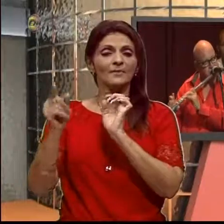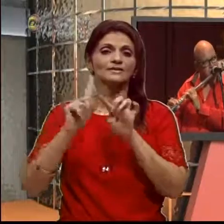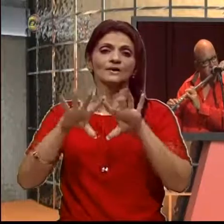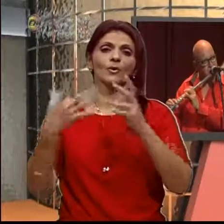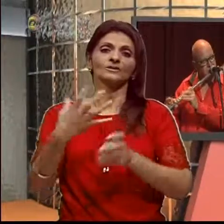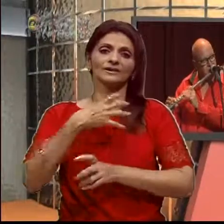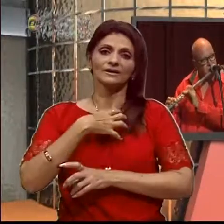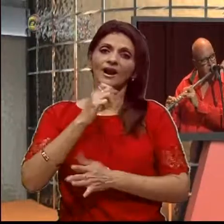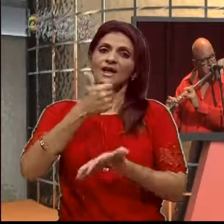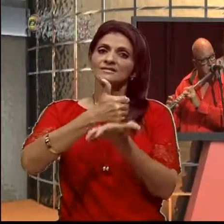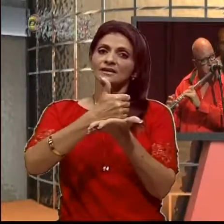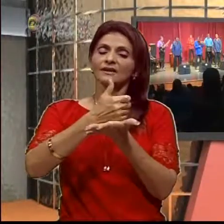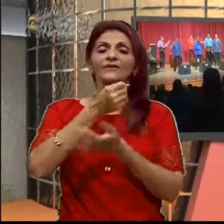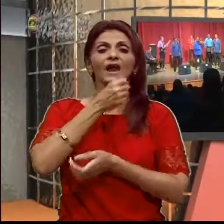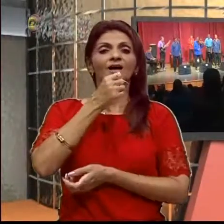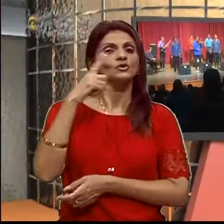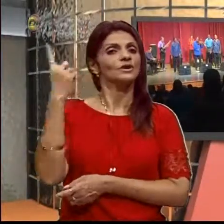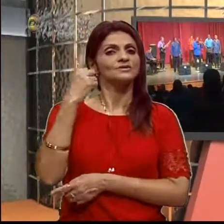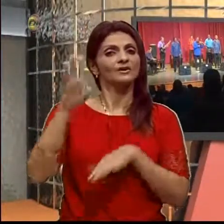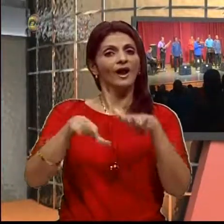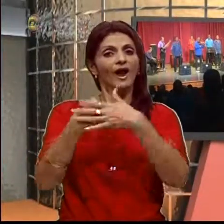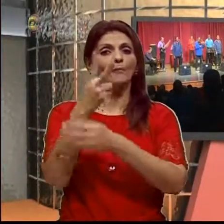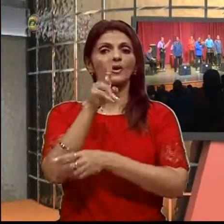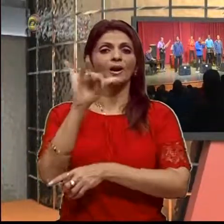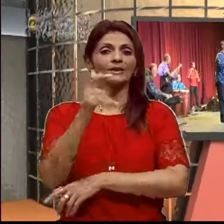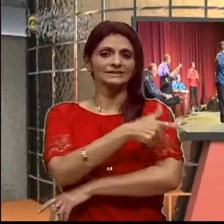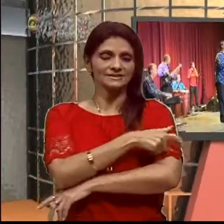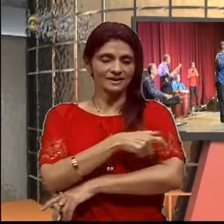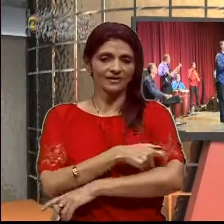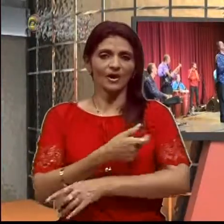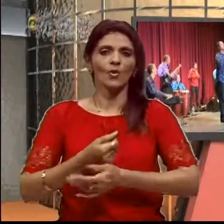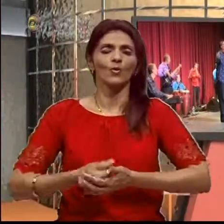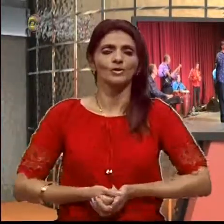acto nacional por el 26 de julio.